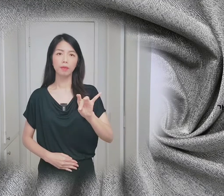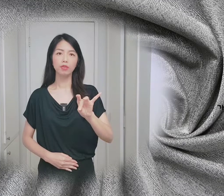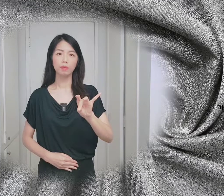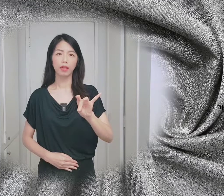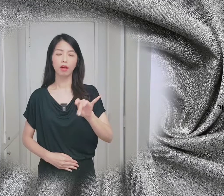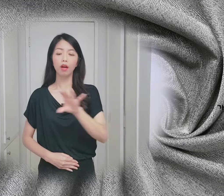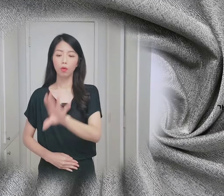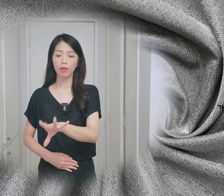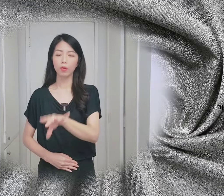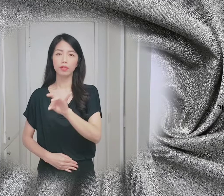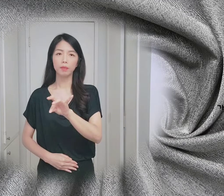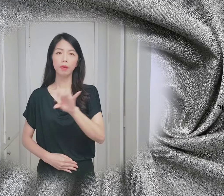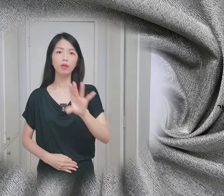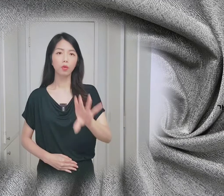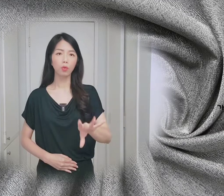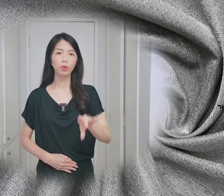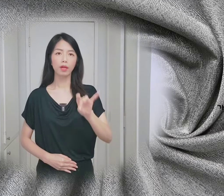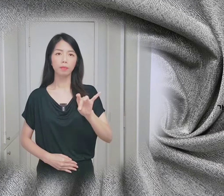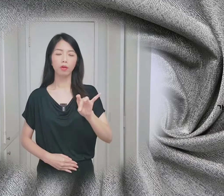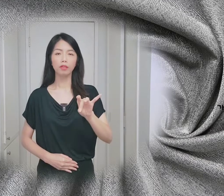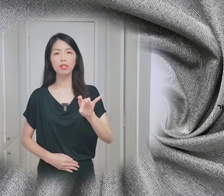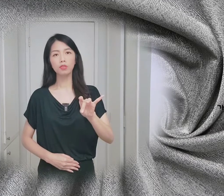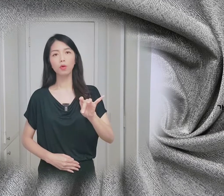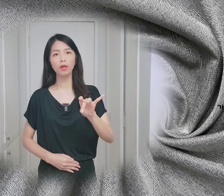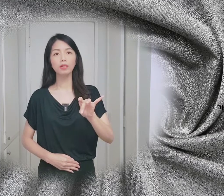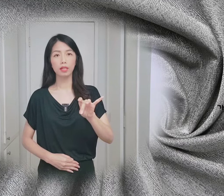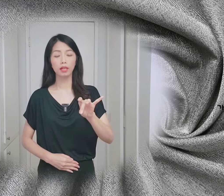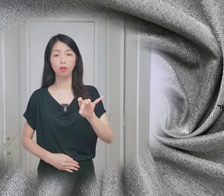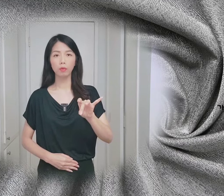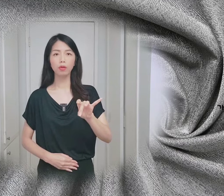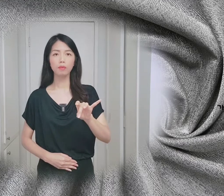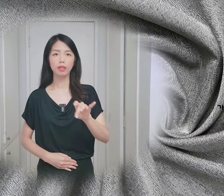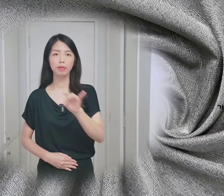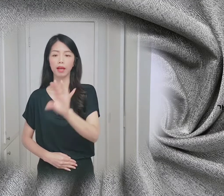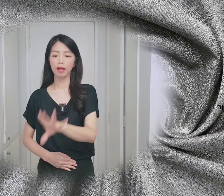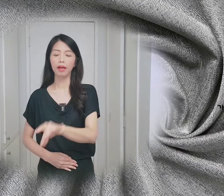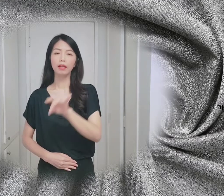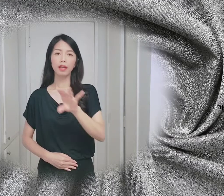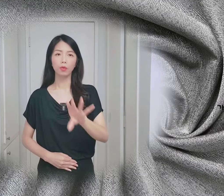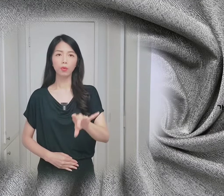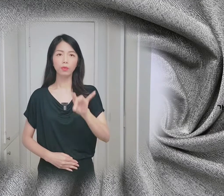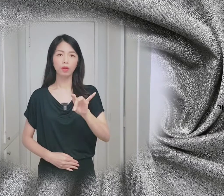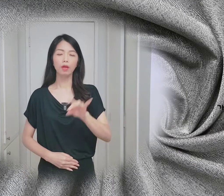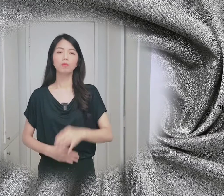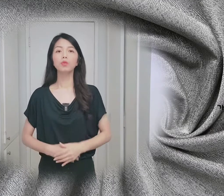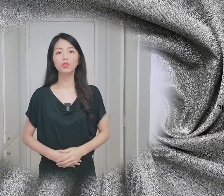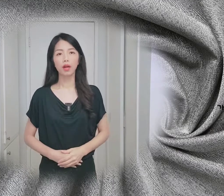올라오면서 잡아주시면 돼요. 왼쪽에서 한번, 오른쪽에서 한번 티슈를 올리듯이 그렇게 표현하시면 됩니다.